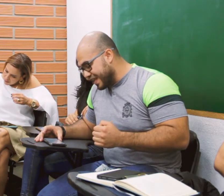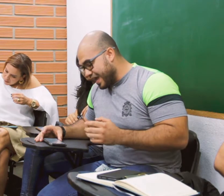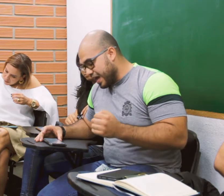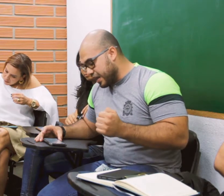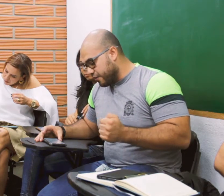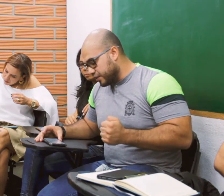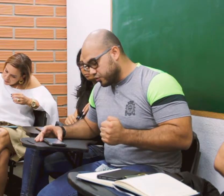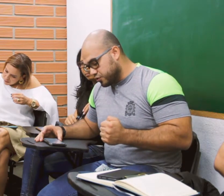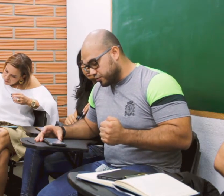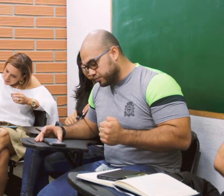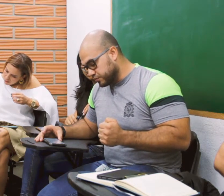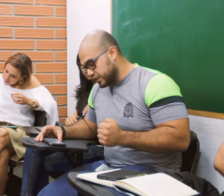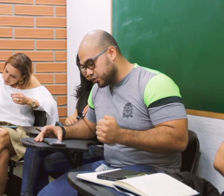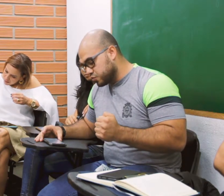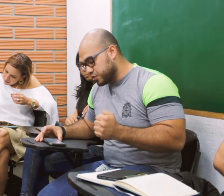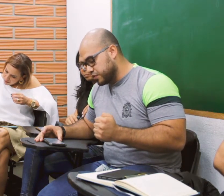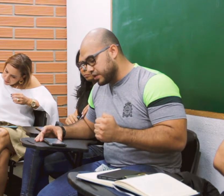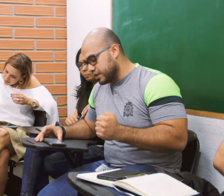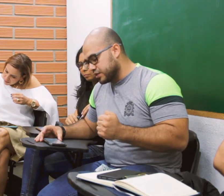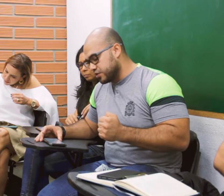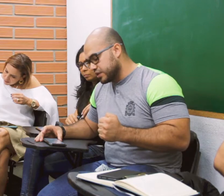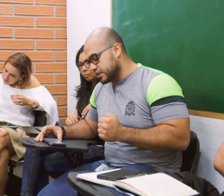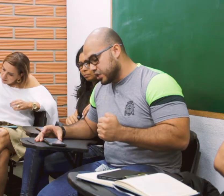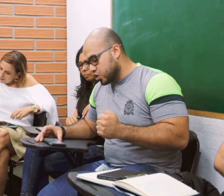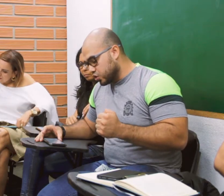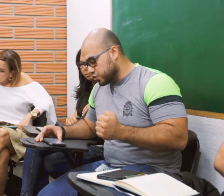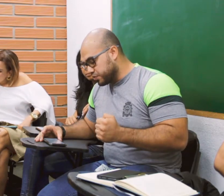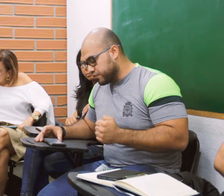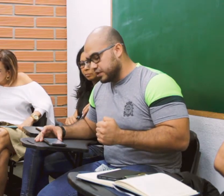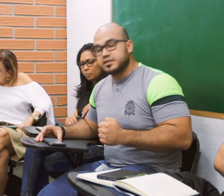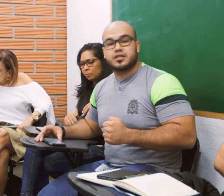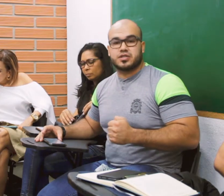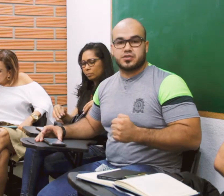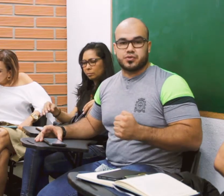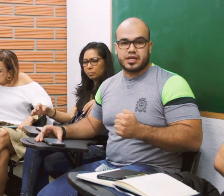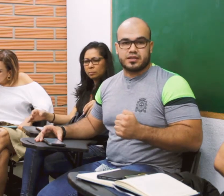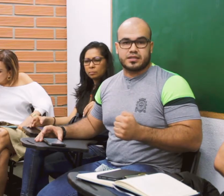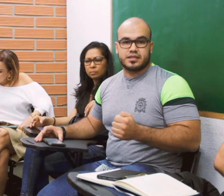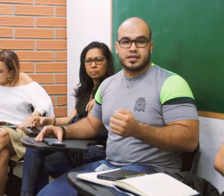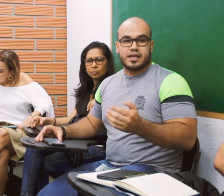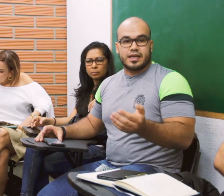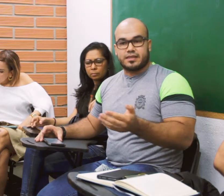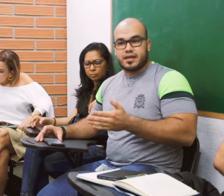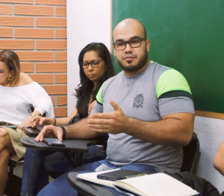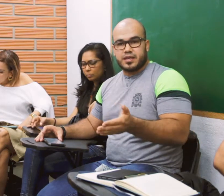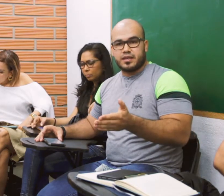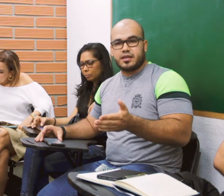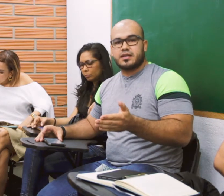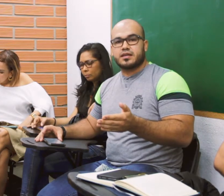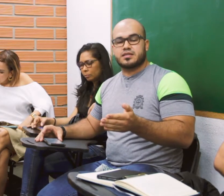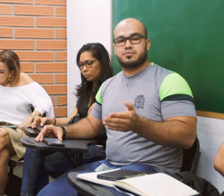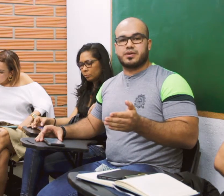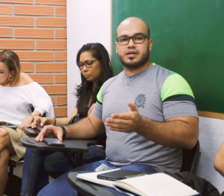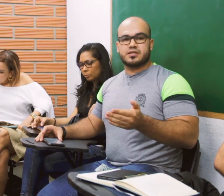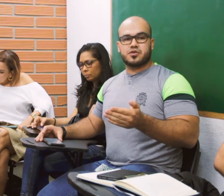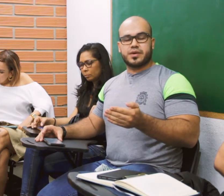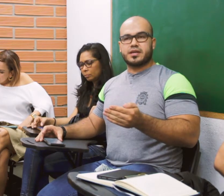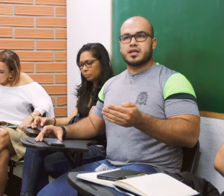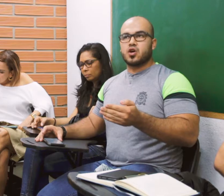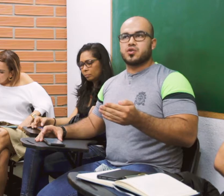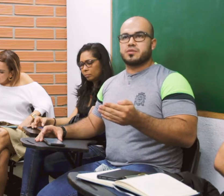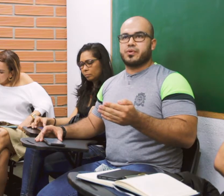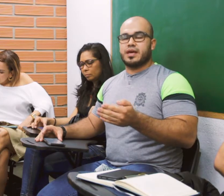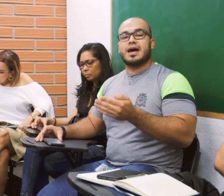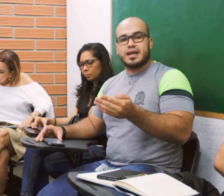referidos al abandono y sus posibles relaciones con los perfiles de los estudiantes, en tal medida que se pueda